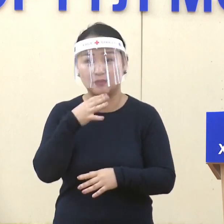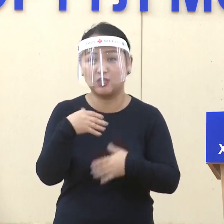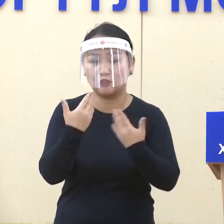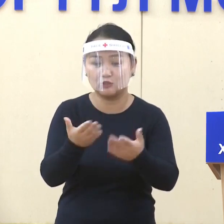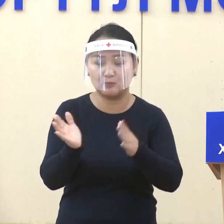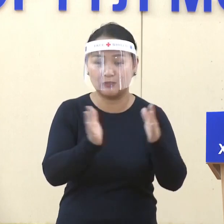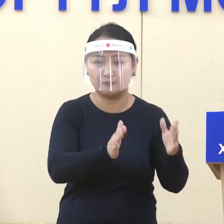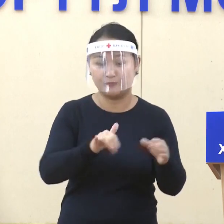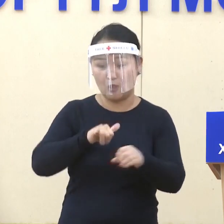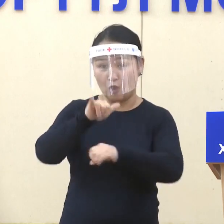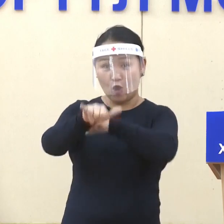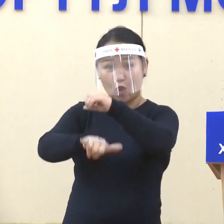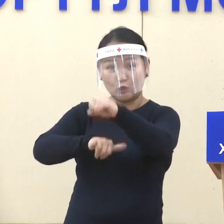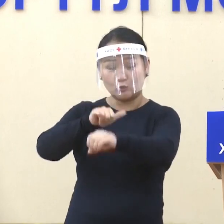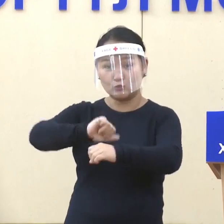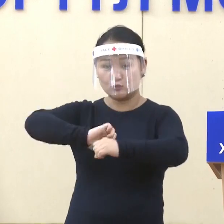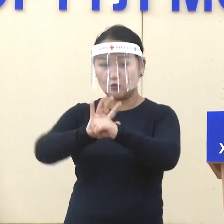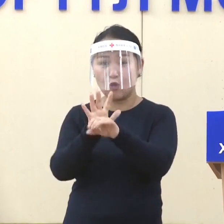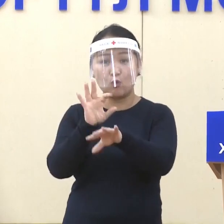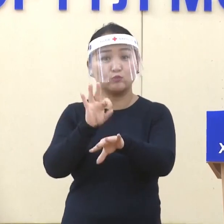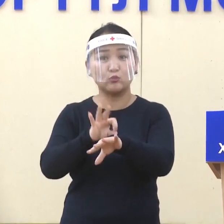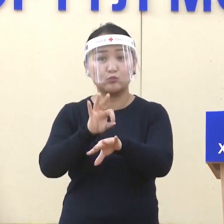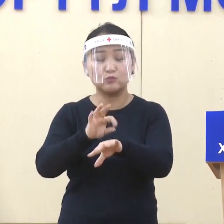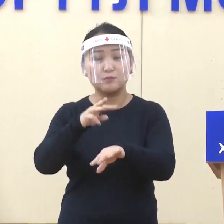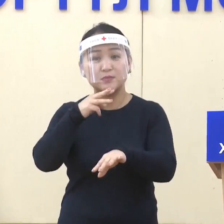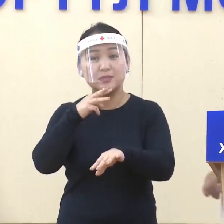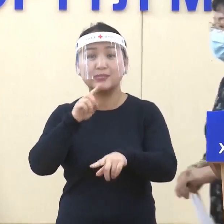дорнод коронавирусын халдварын талаарх мэдээллийг хийнэ.